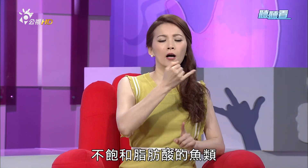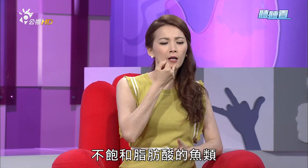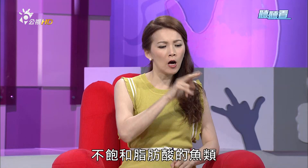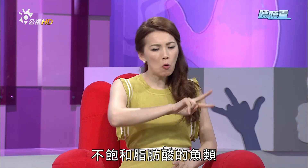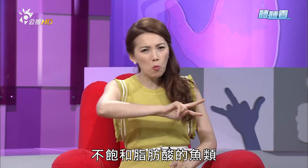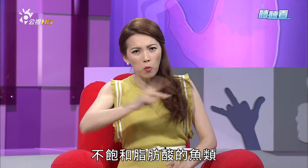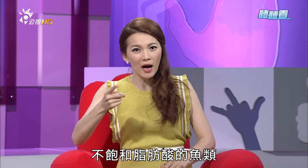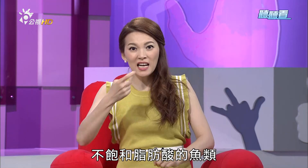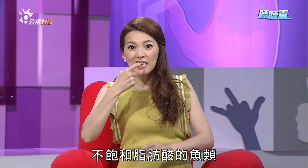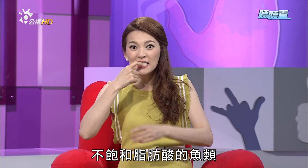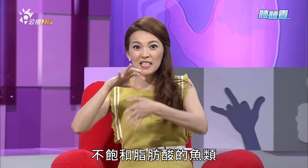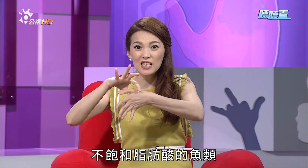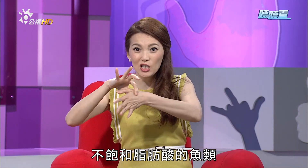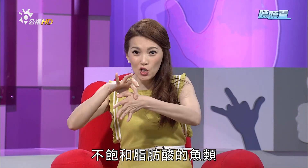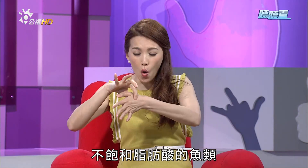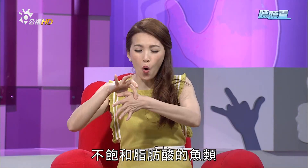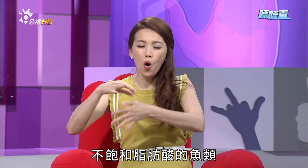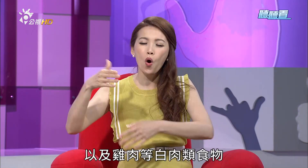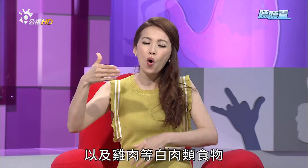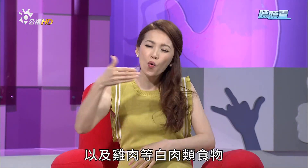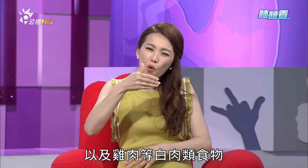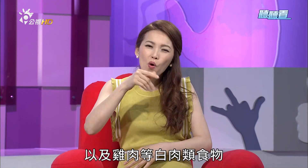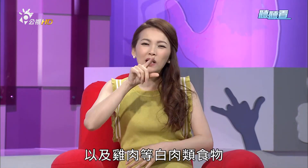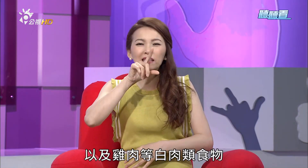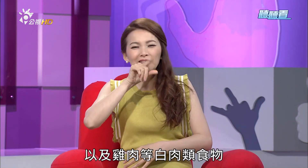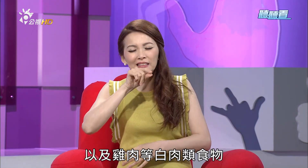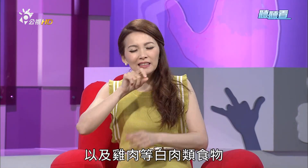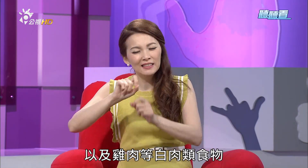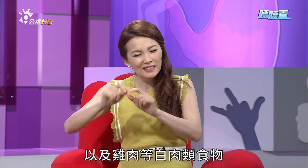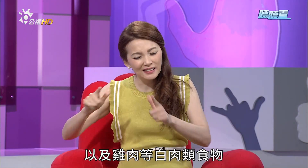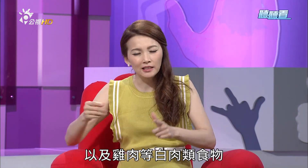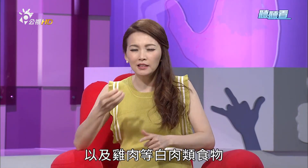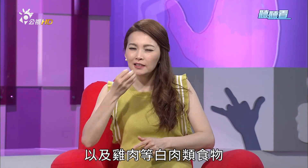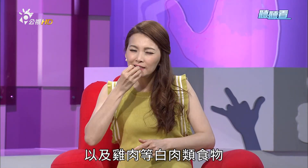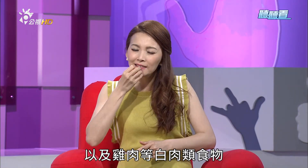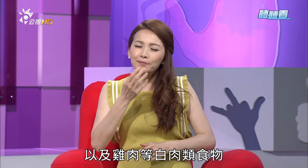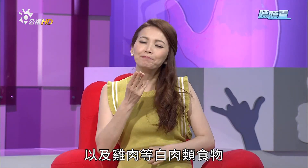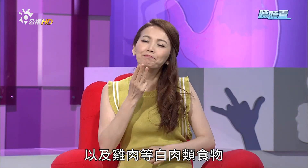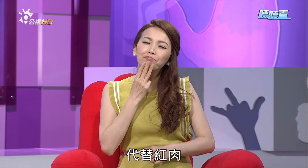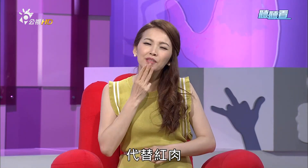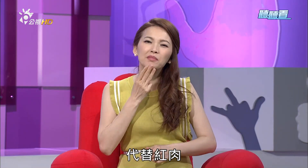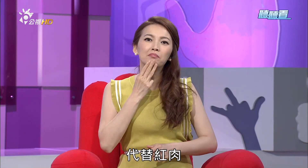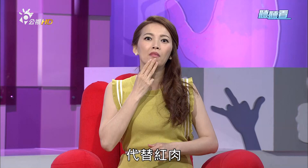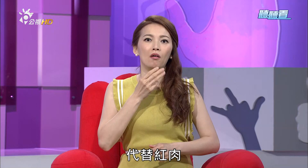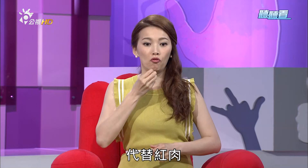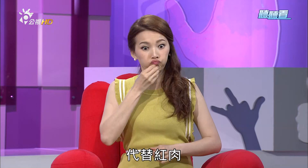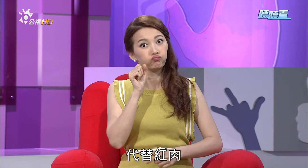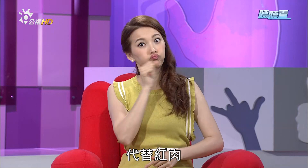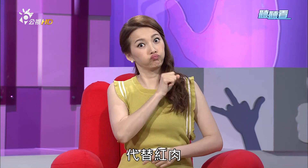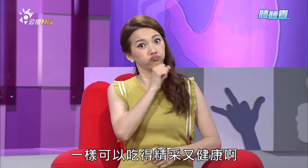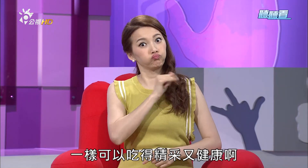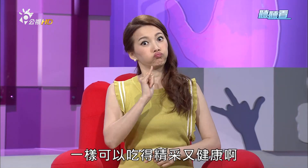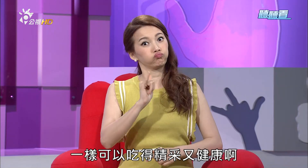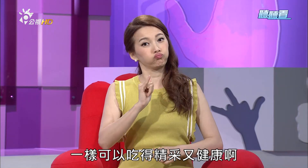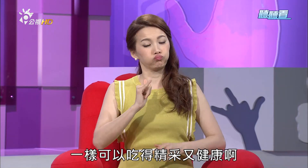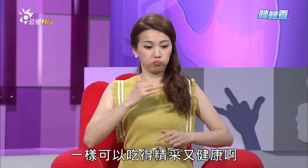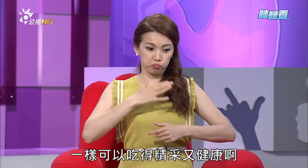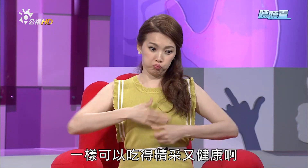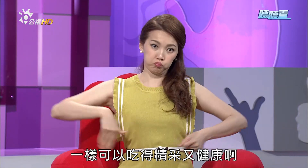和脂肪酸的鱼类，以及鸡肉等白肉类食物代替红肉，一样可以吃得精彩